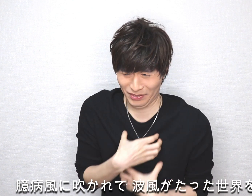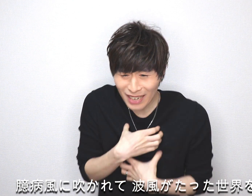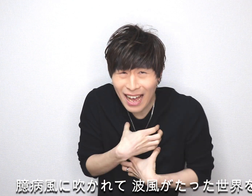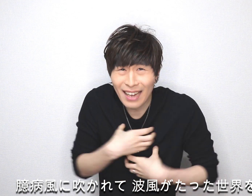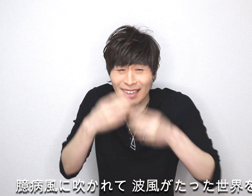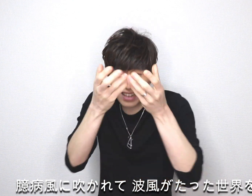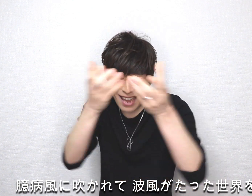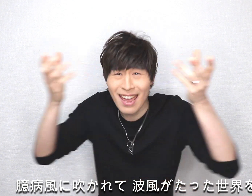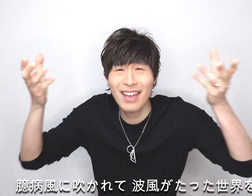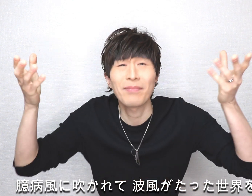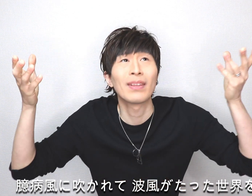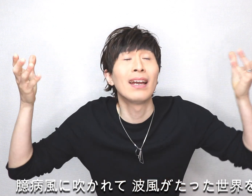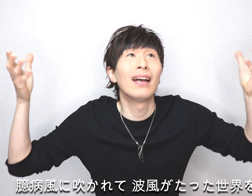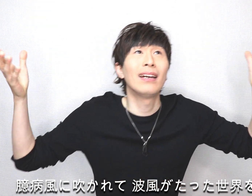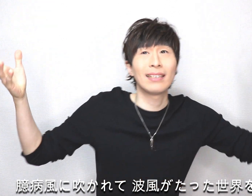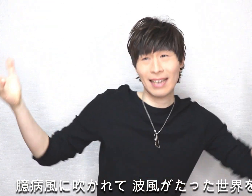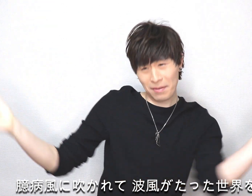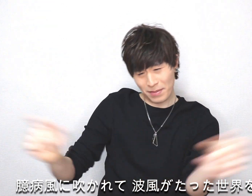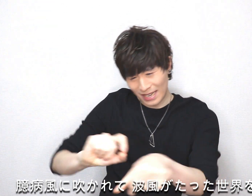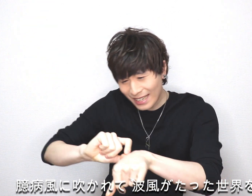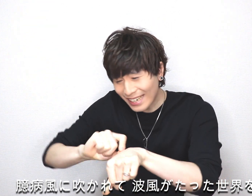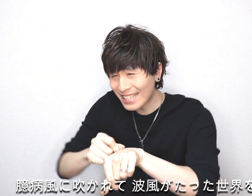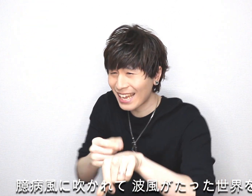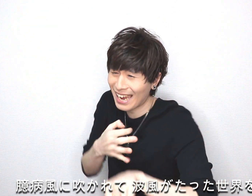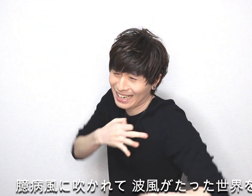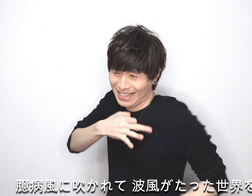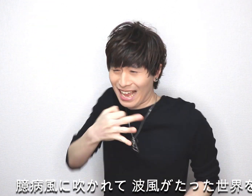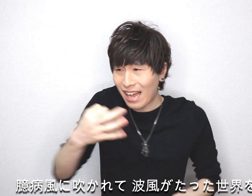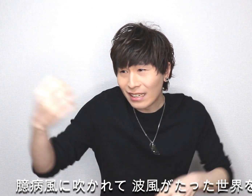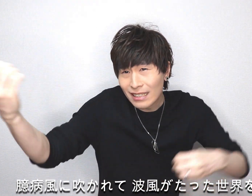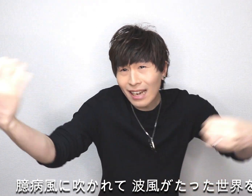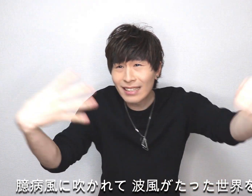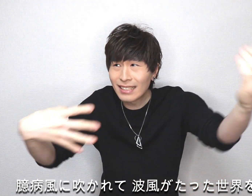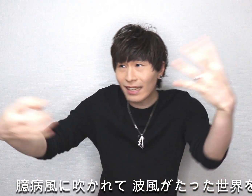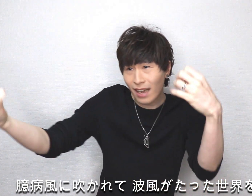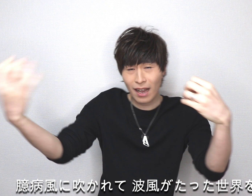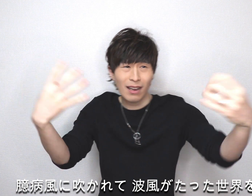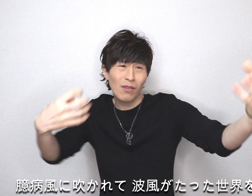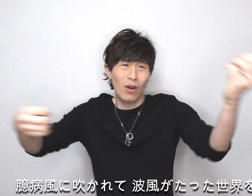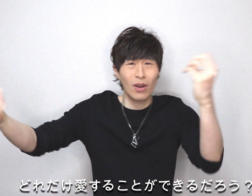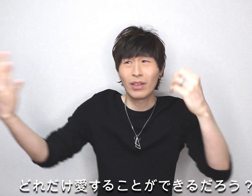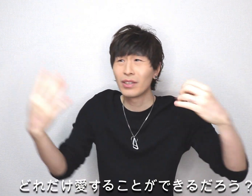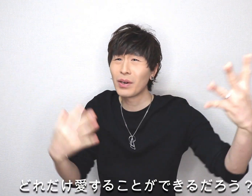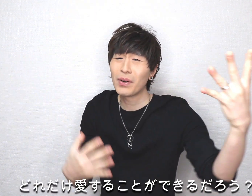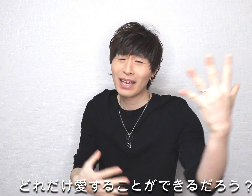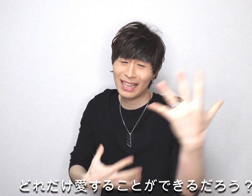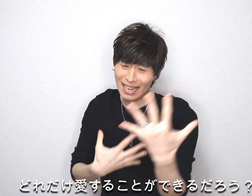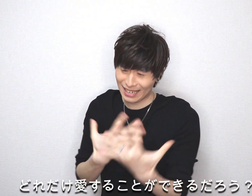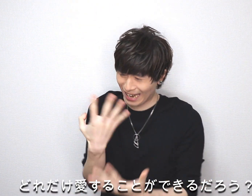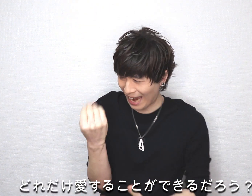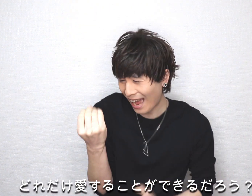吹かれて波風が立った世界をどれだけ